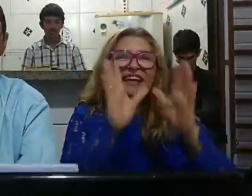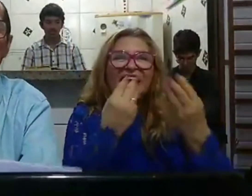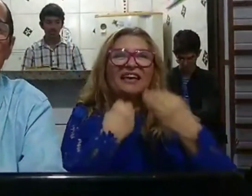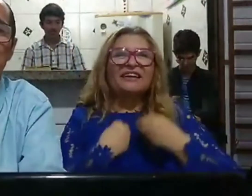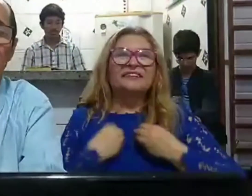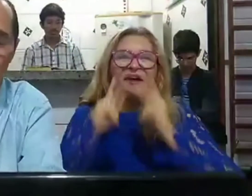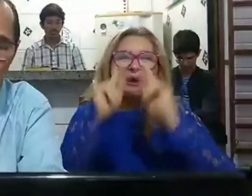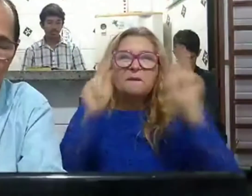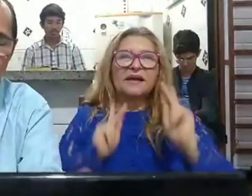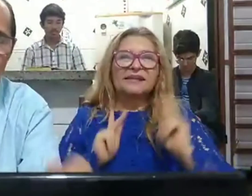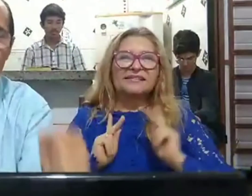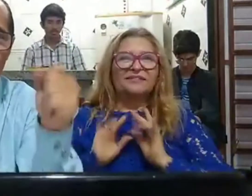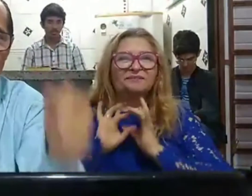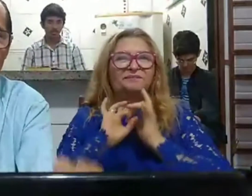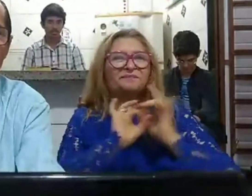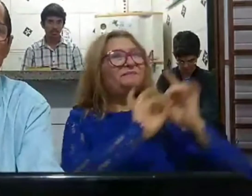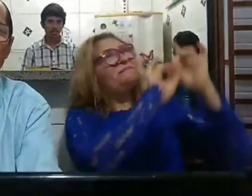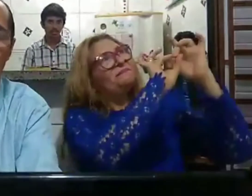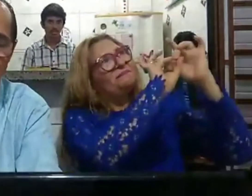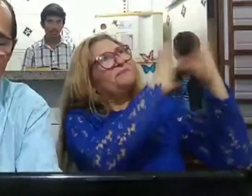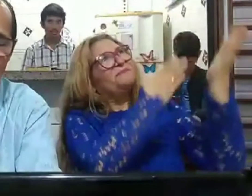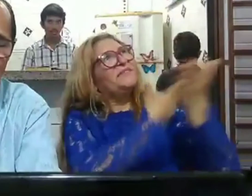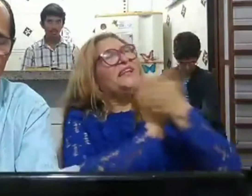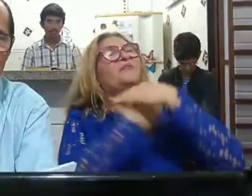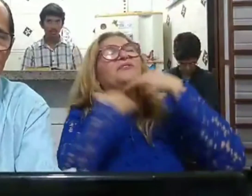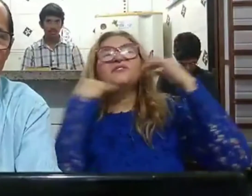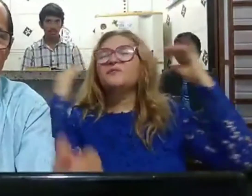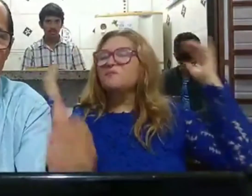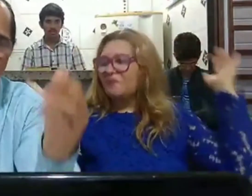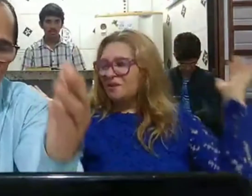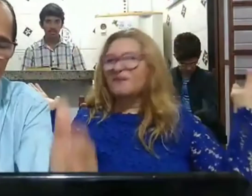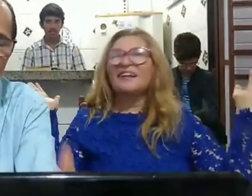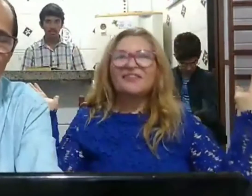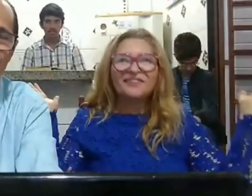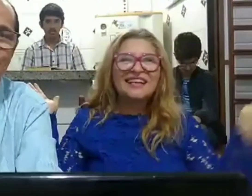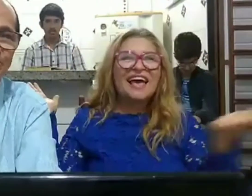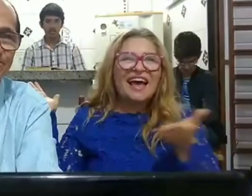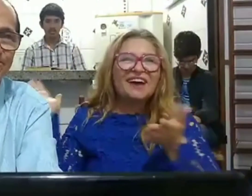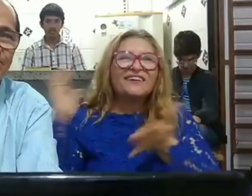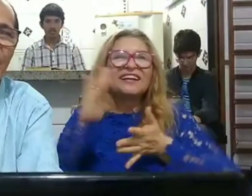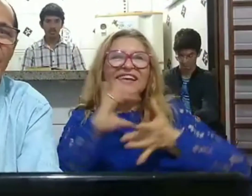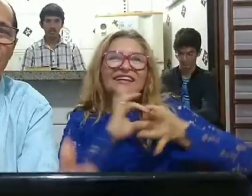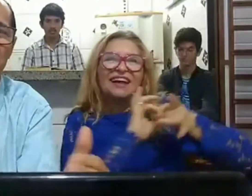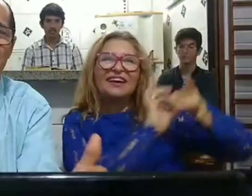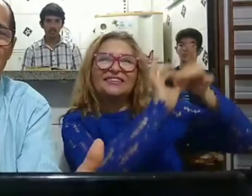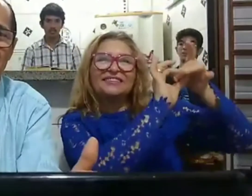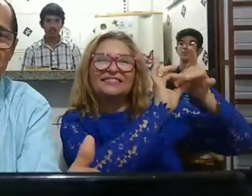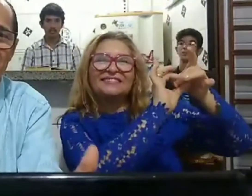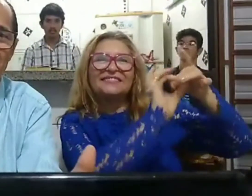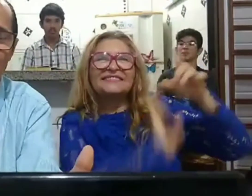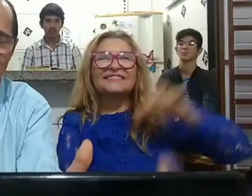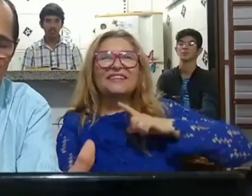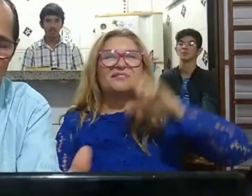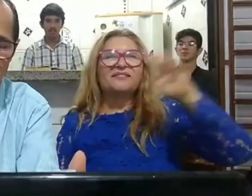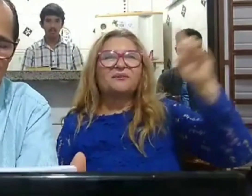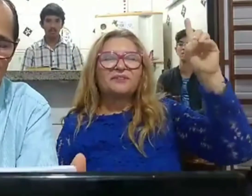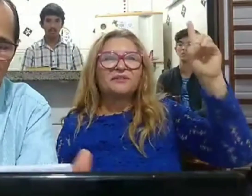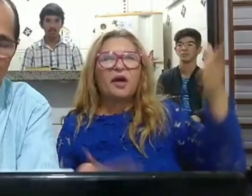nos reconciliou por causa da sua morte na cruz. E se hoje à noite você está assistindo